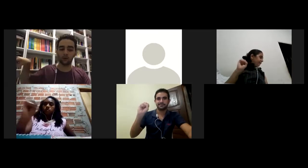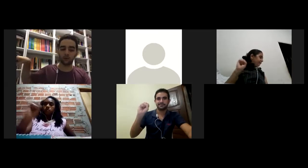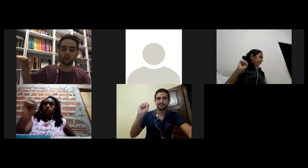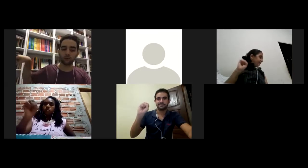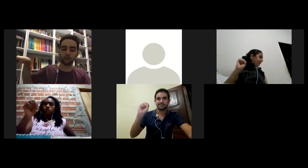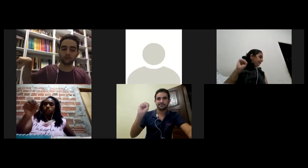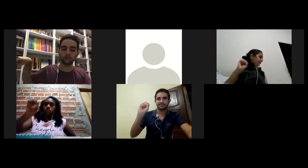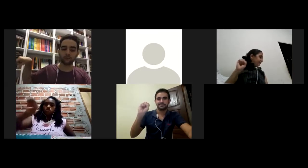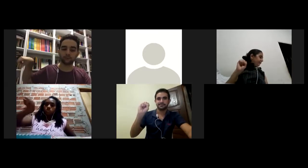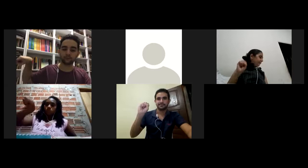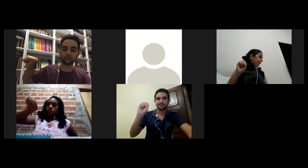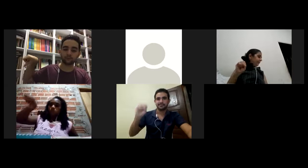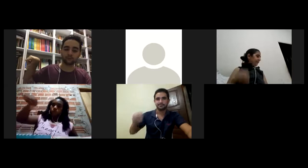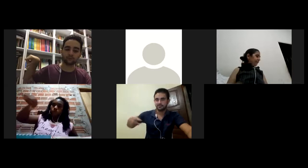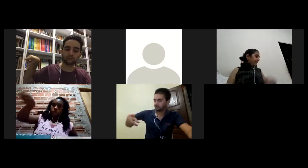nono